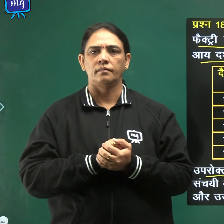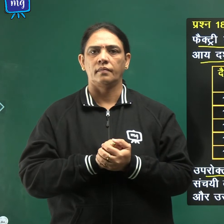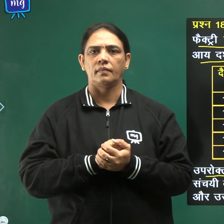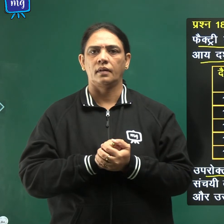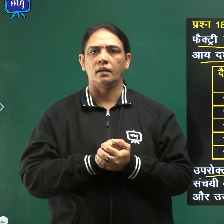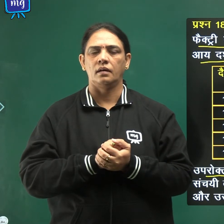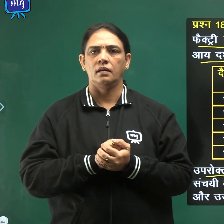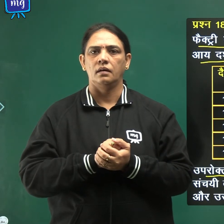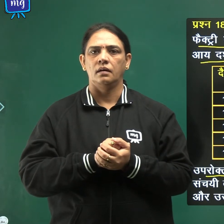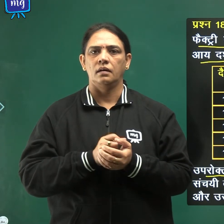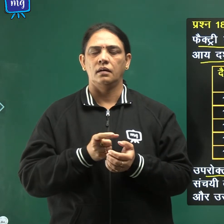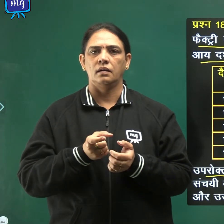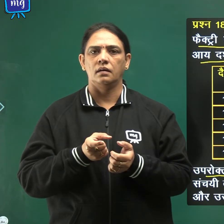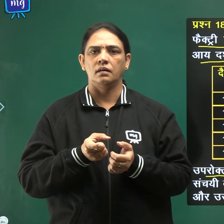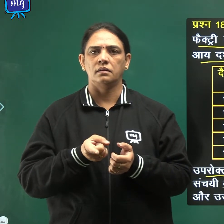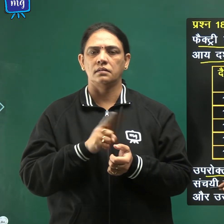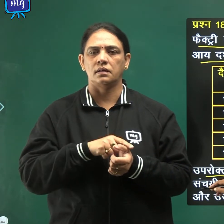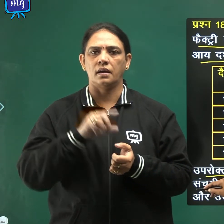से कम प्रकार के